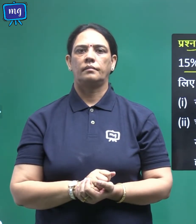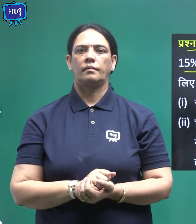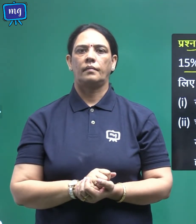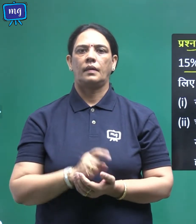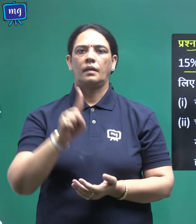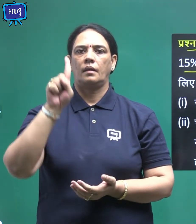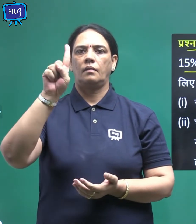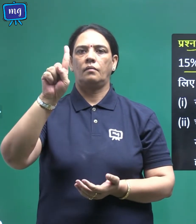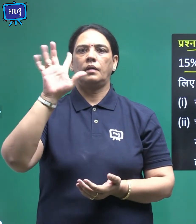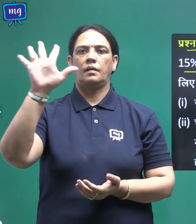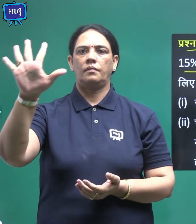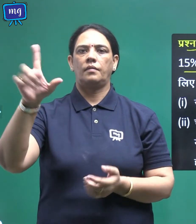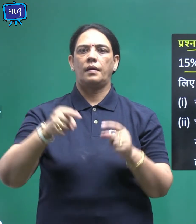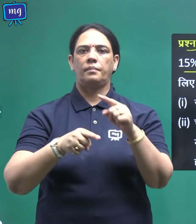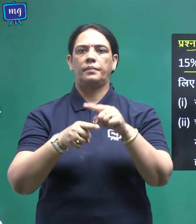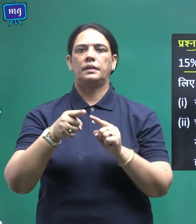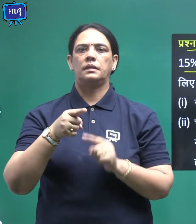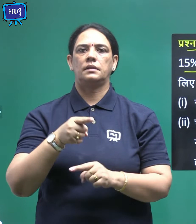15%